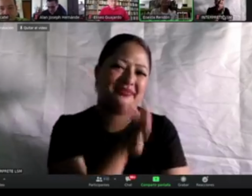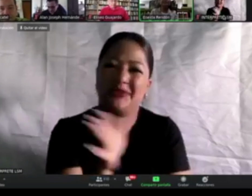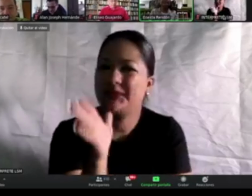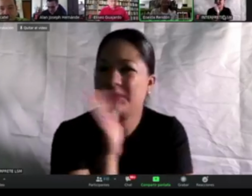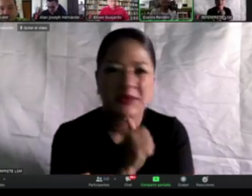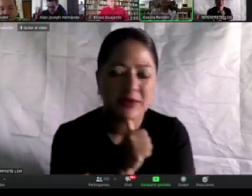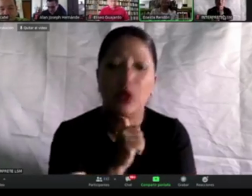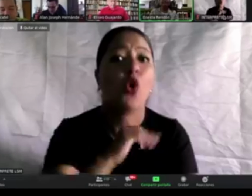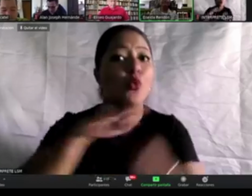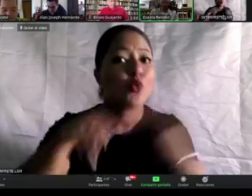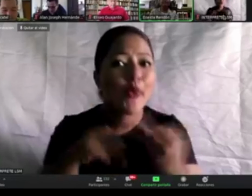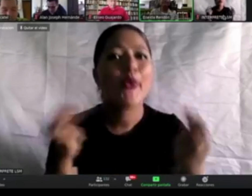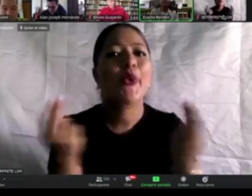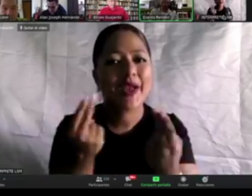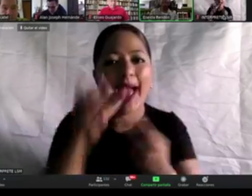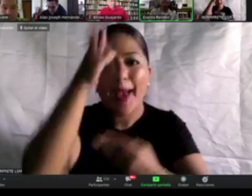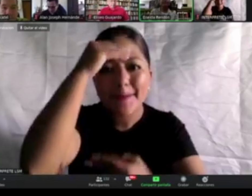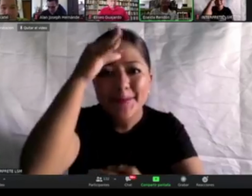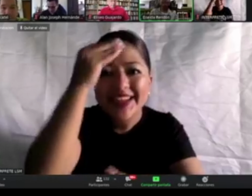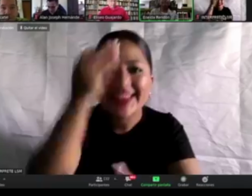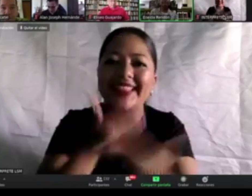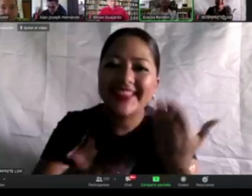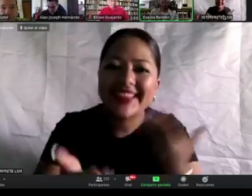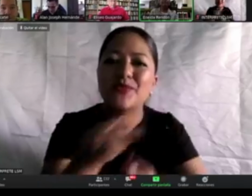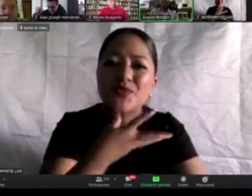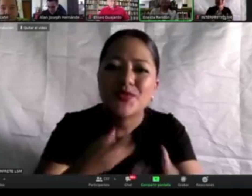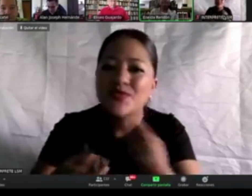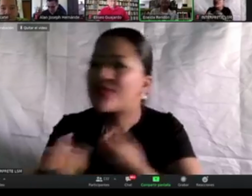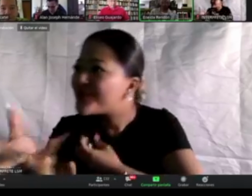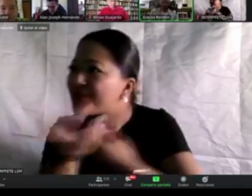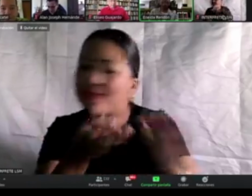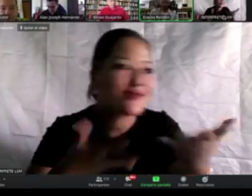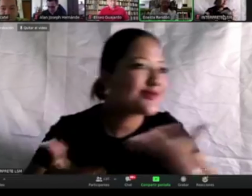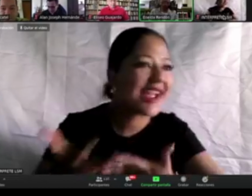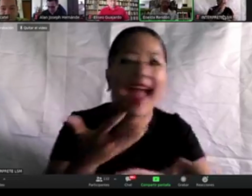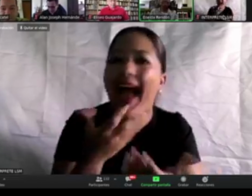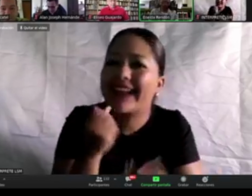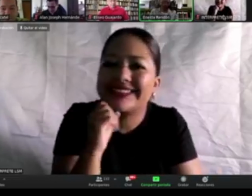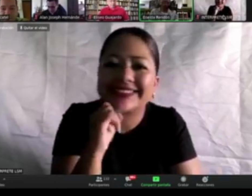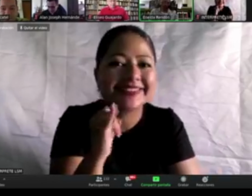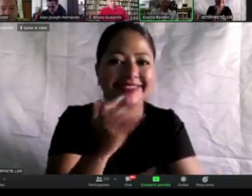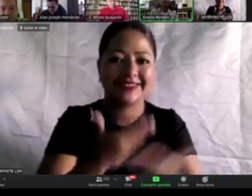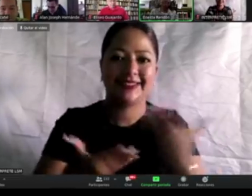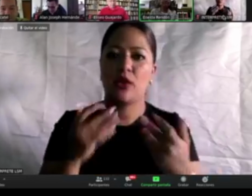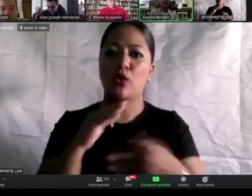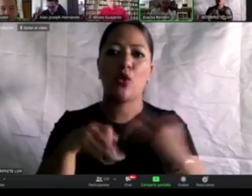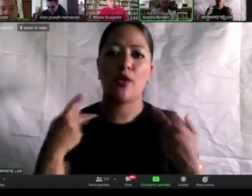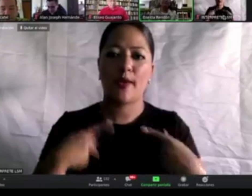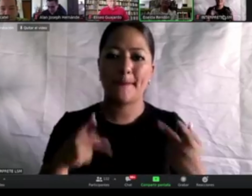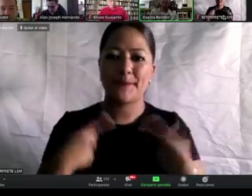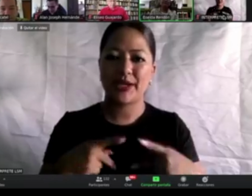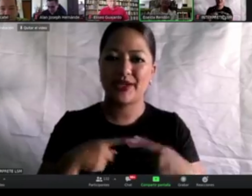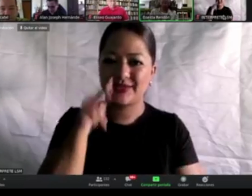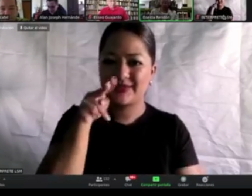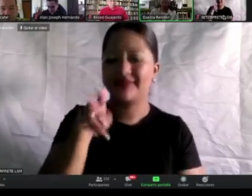aprender unos de otros así como como cada persona se distingue por su carácter